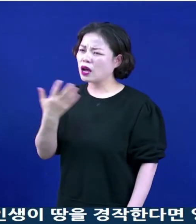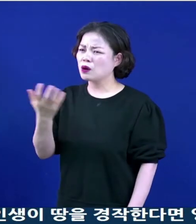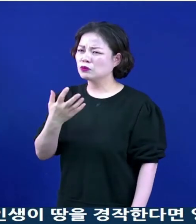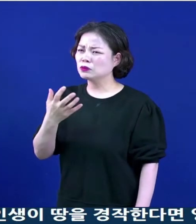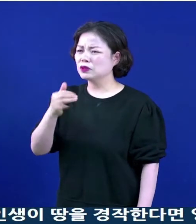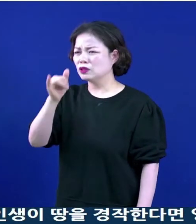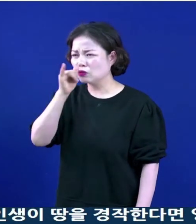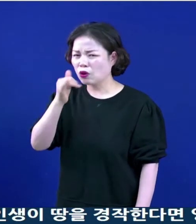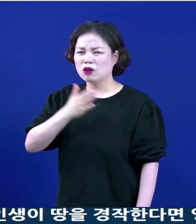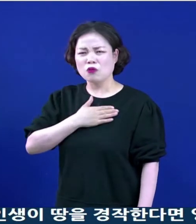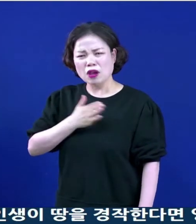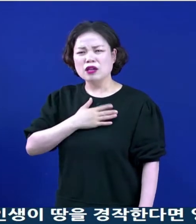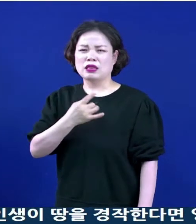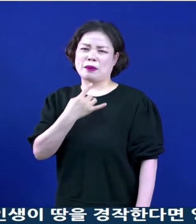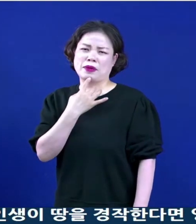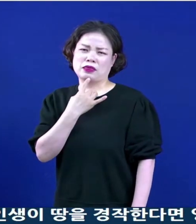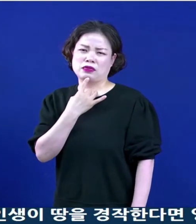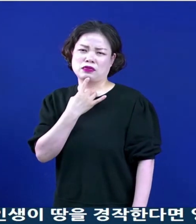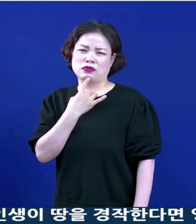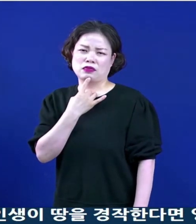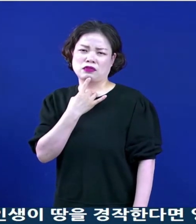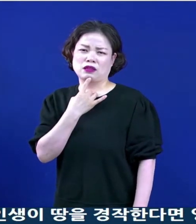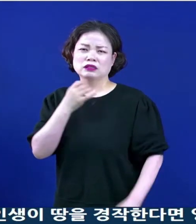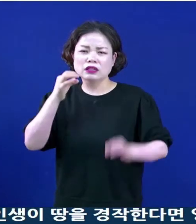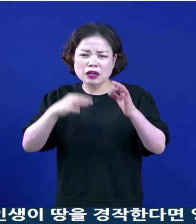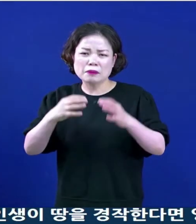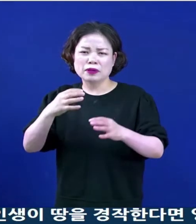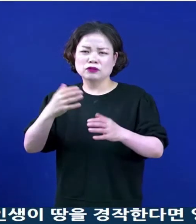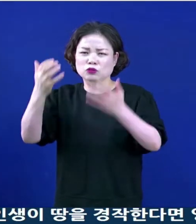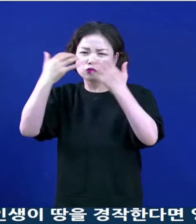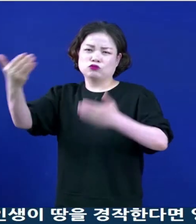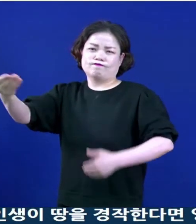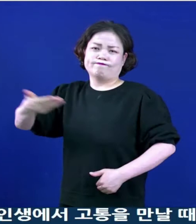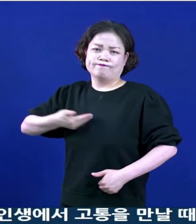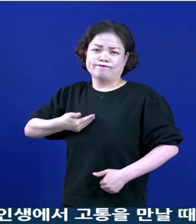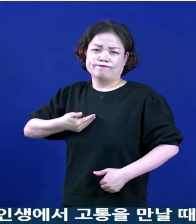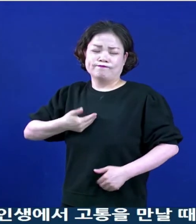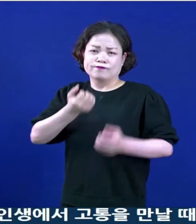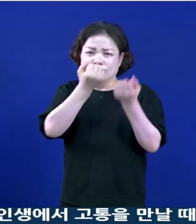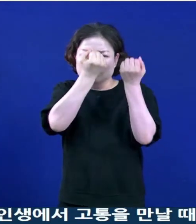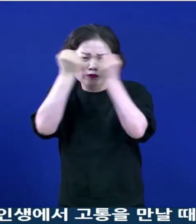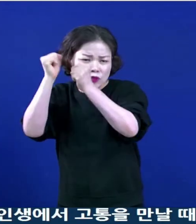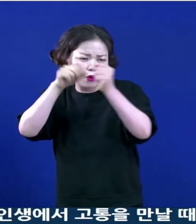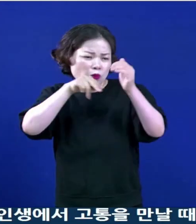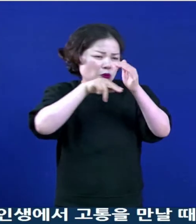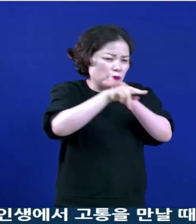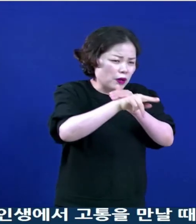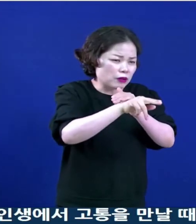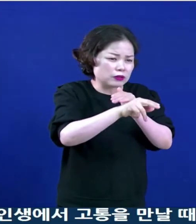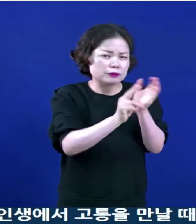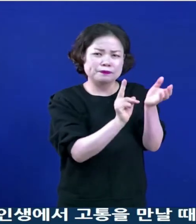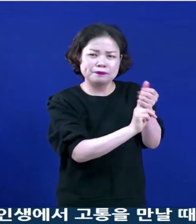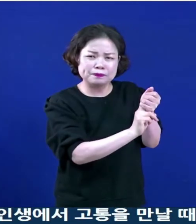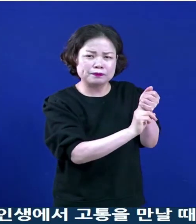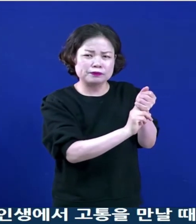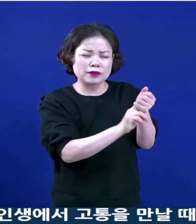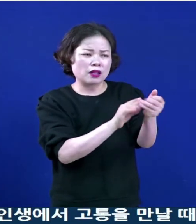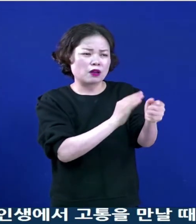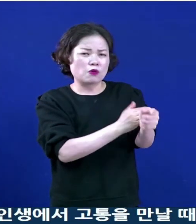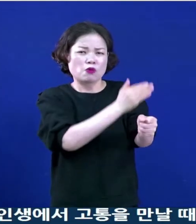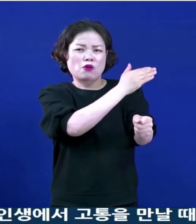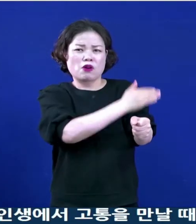허락하십니까? 하나님 왜 저만 가만두지 않으십니까? 회피하고 도피하고 은폐하고